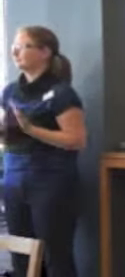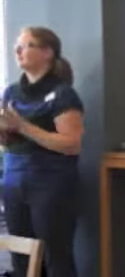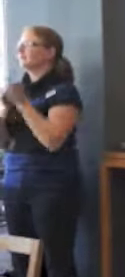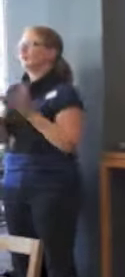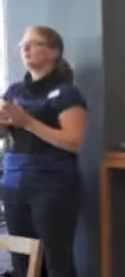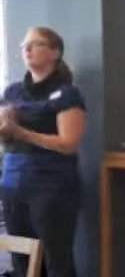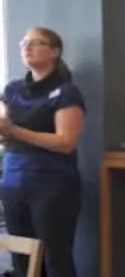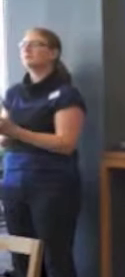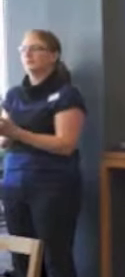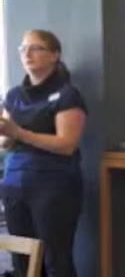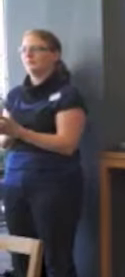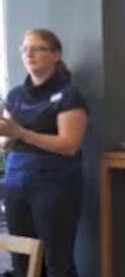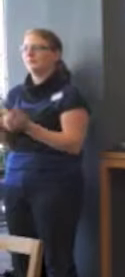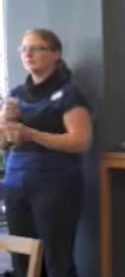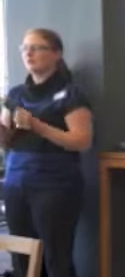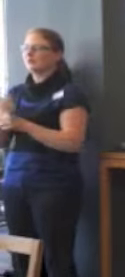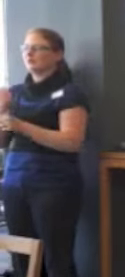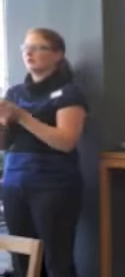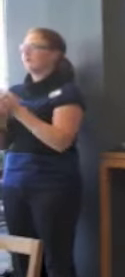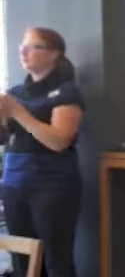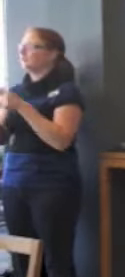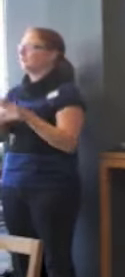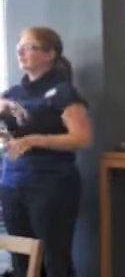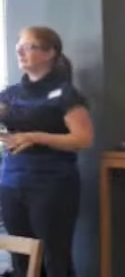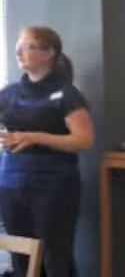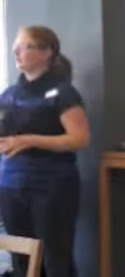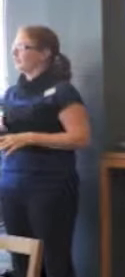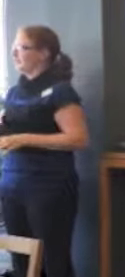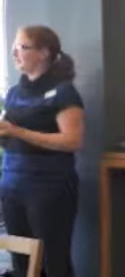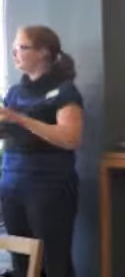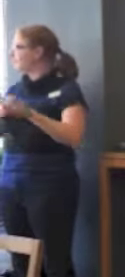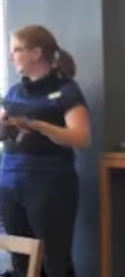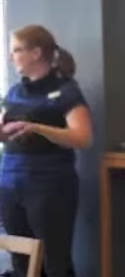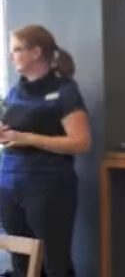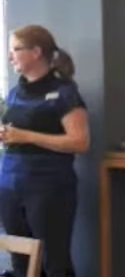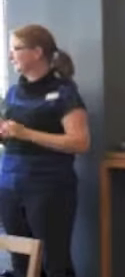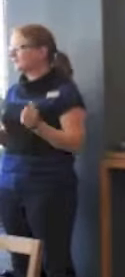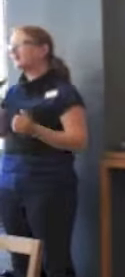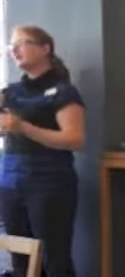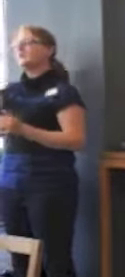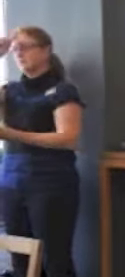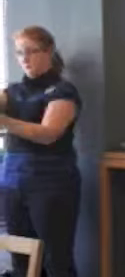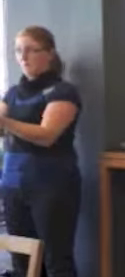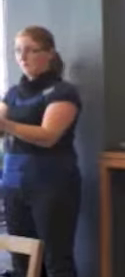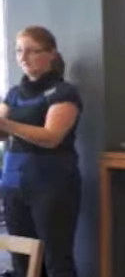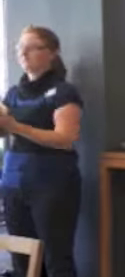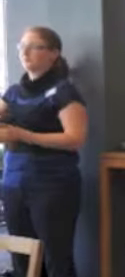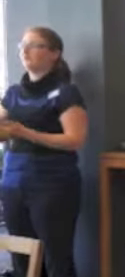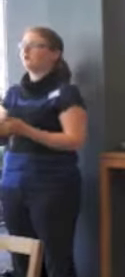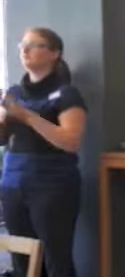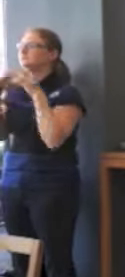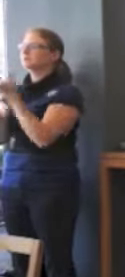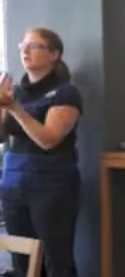beslutsfattare som jobbar i olika sektorer som är berörda. Den huvudsakliga målgruppen för